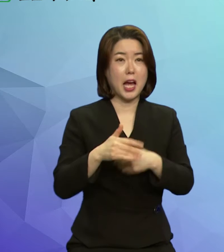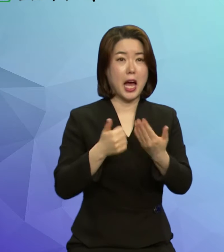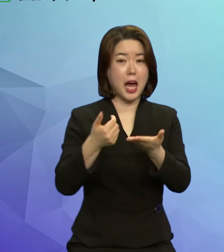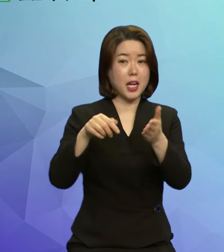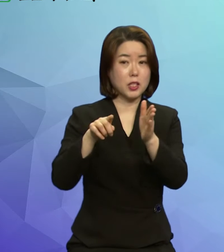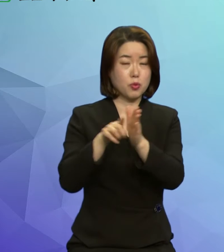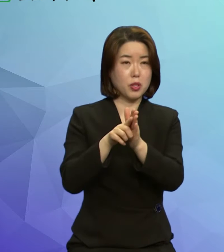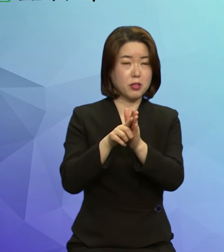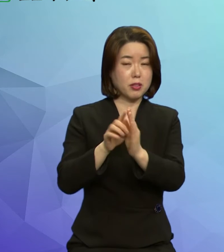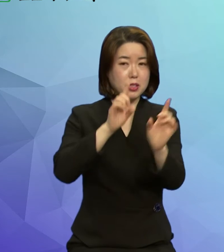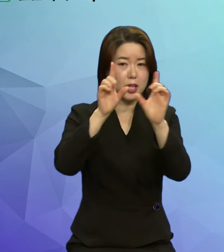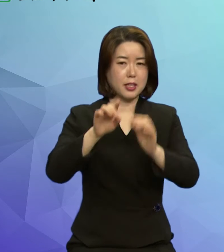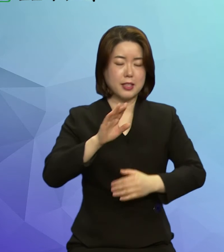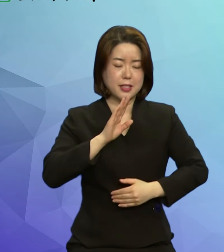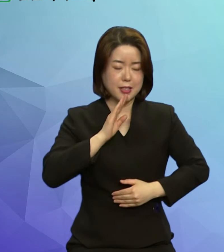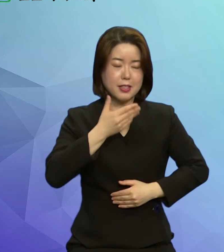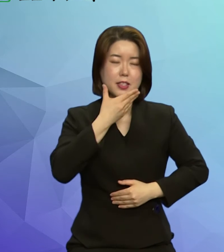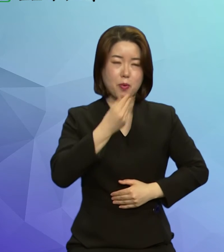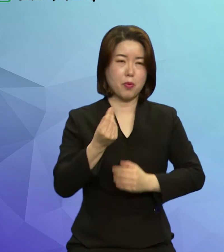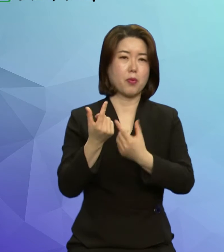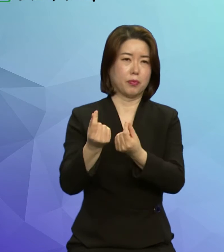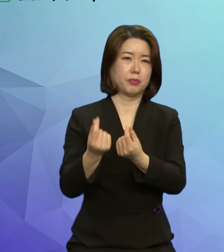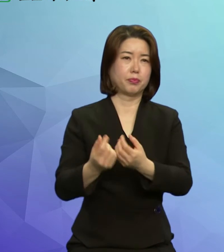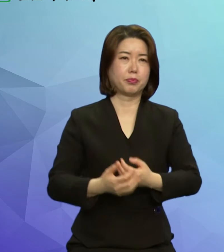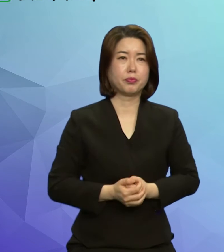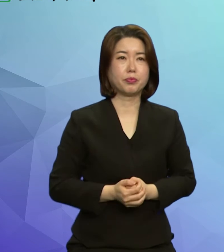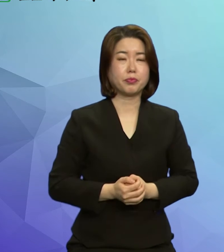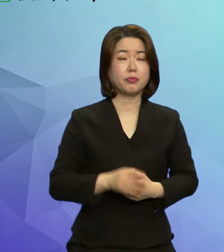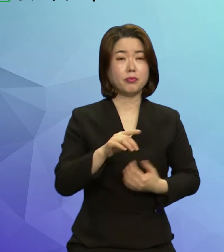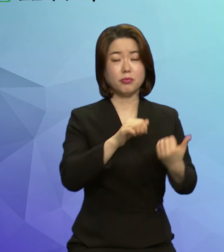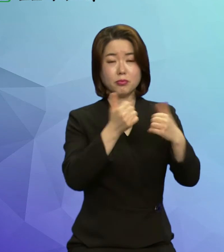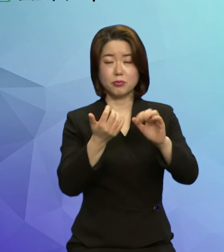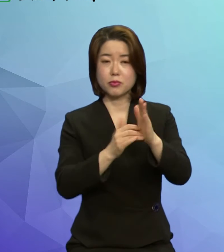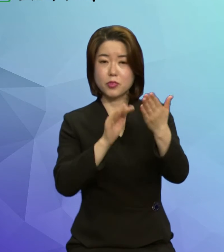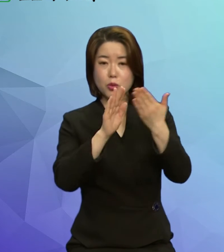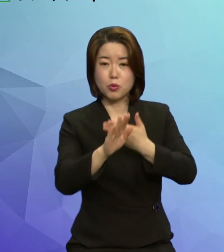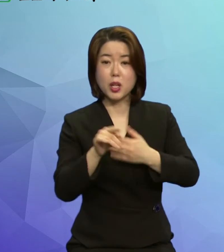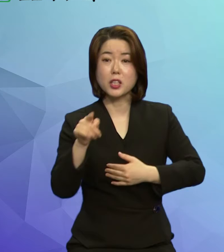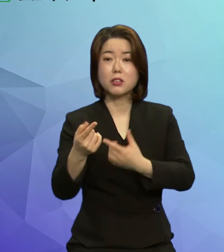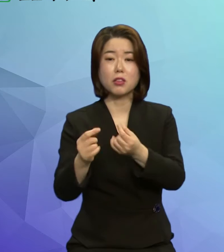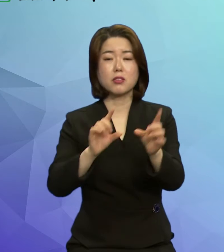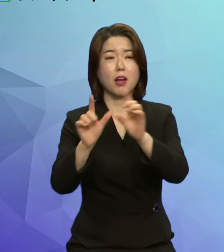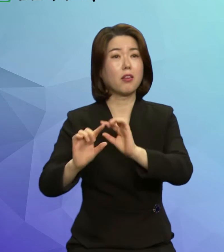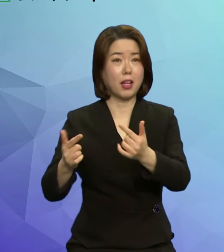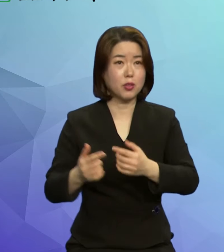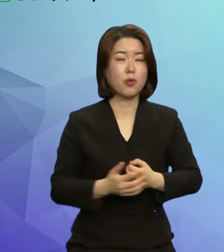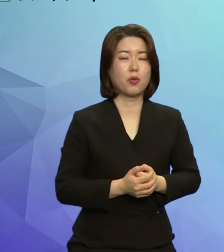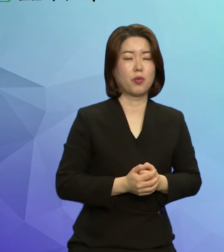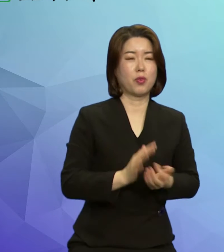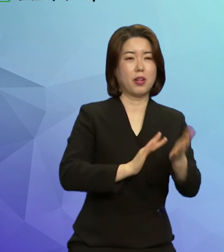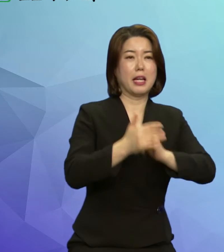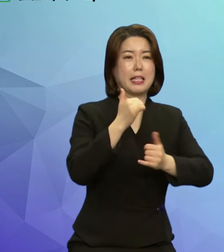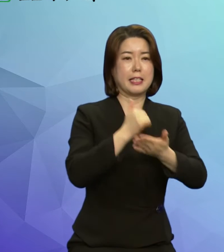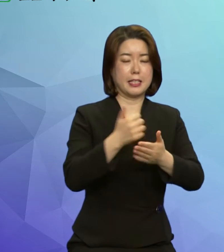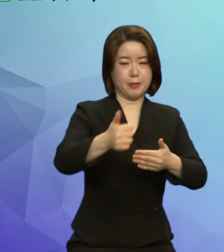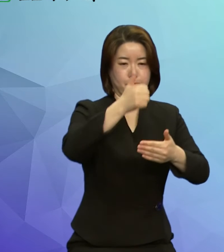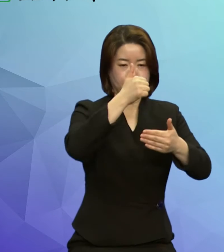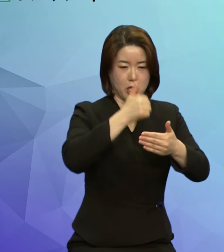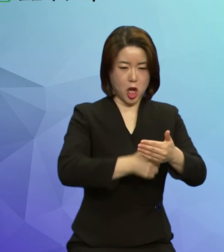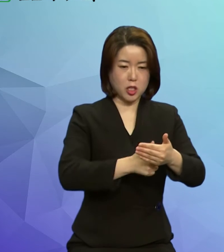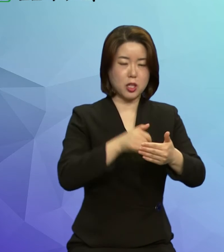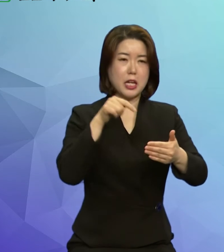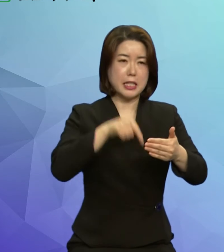게 진짜 복이지. 이것은 죽고 난 다음에 그렇게 사는 거 아니고 예수님을 영접하는